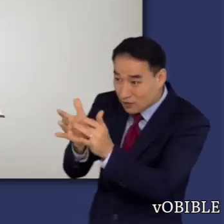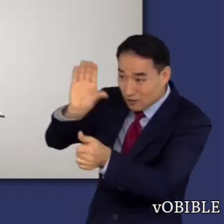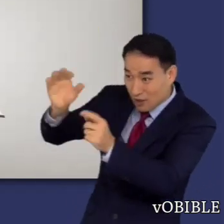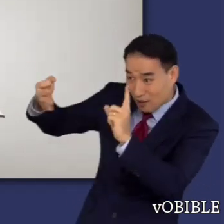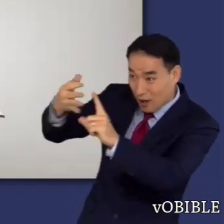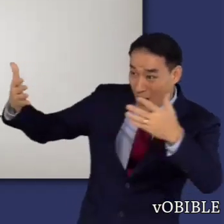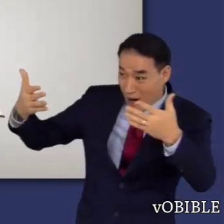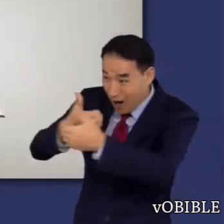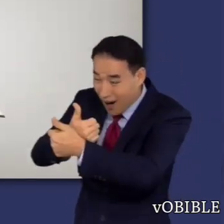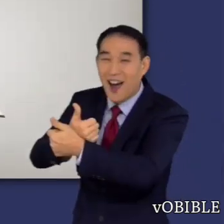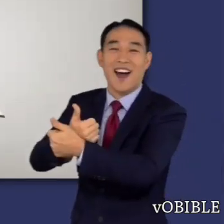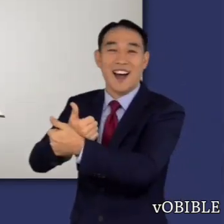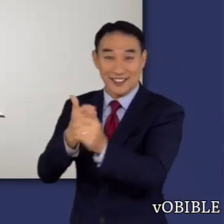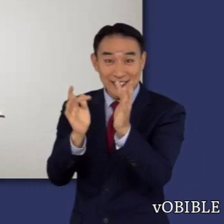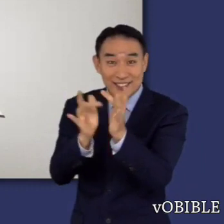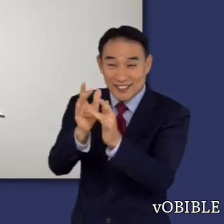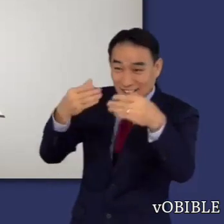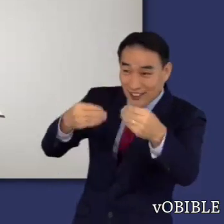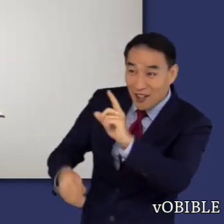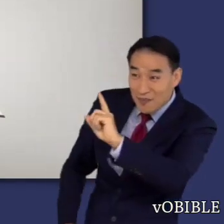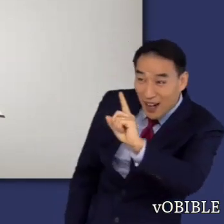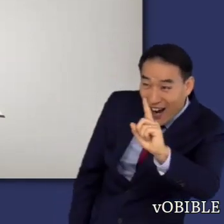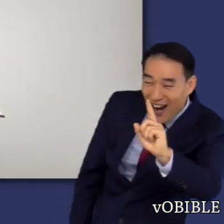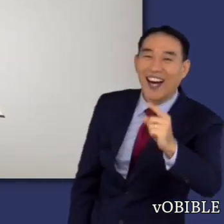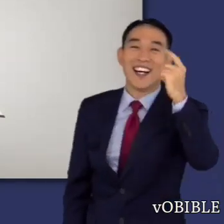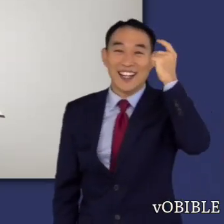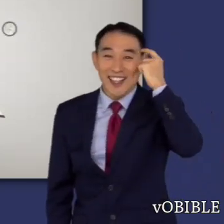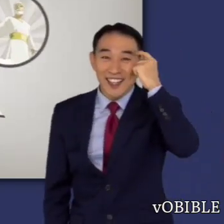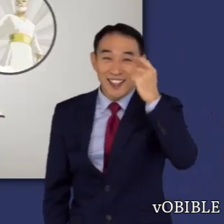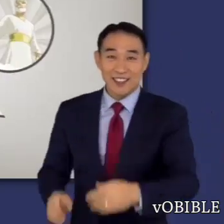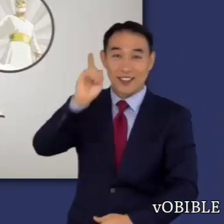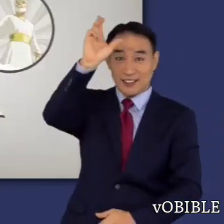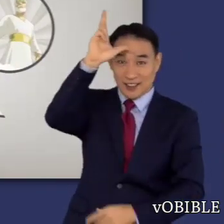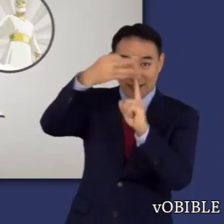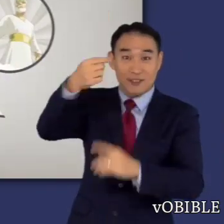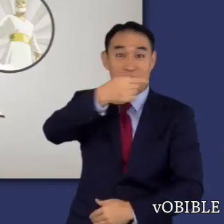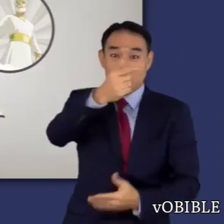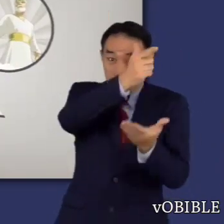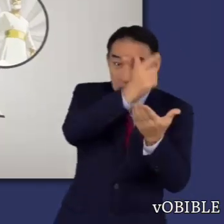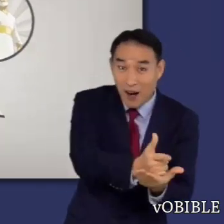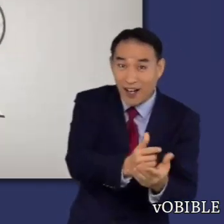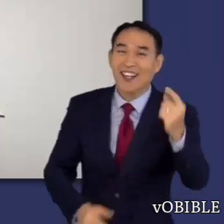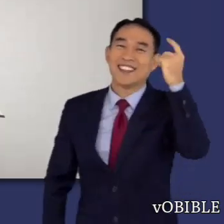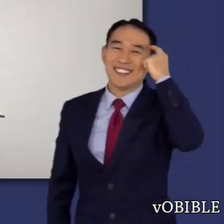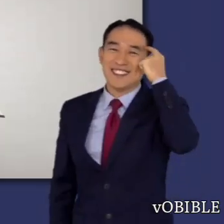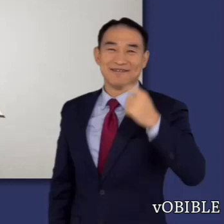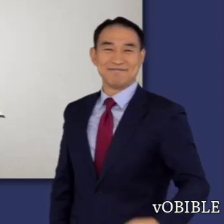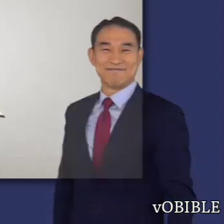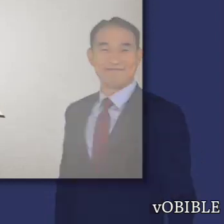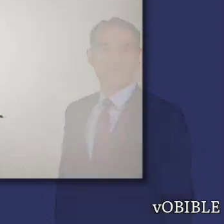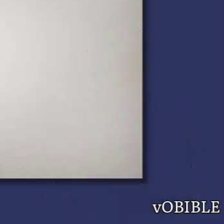的王位，也请仔细看看耶稣的教导，以及这卷书怎样强调上帝的王